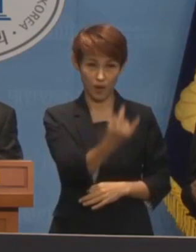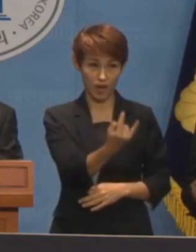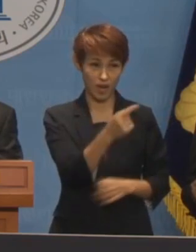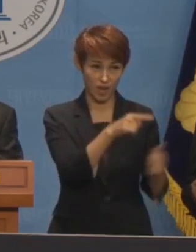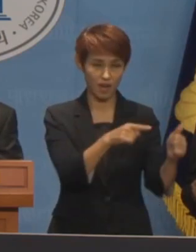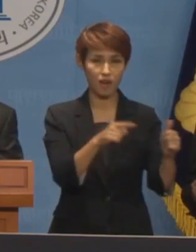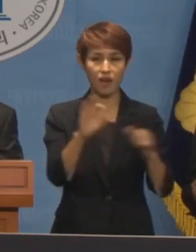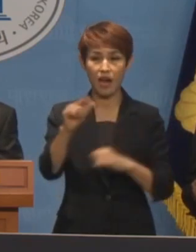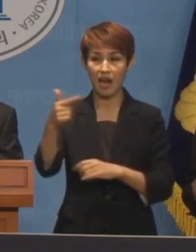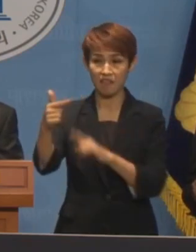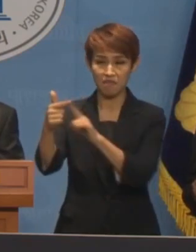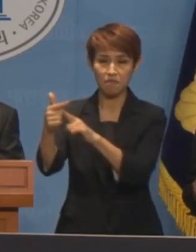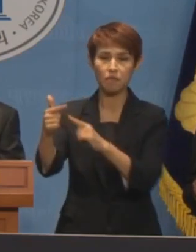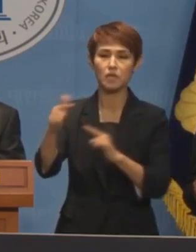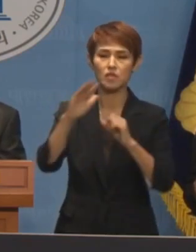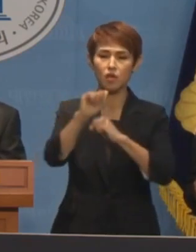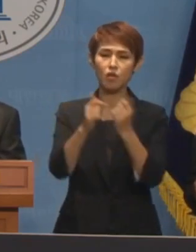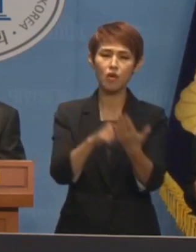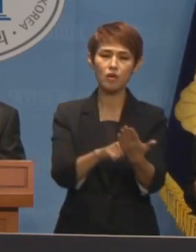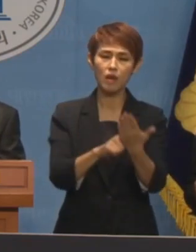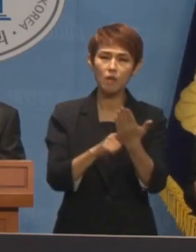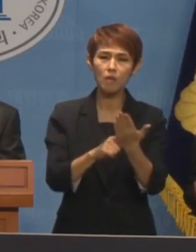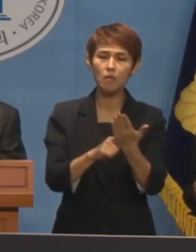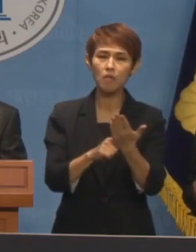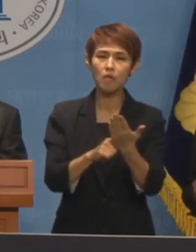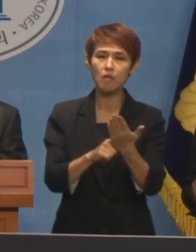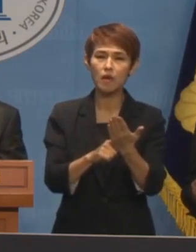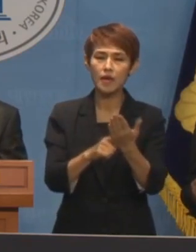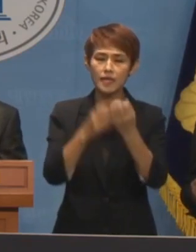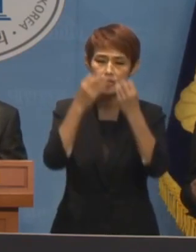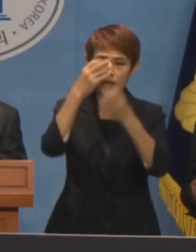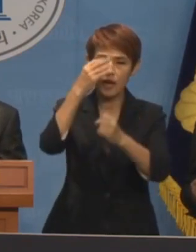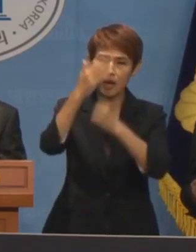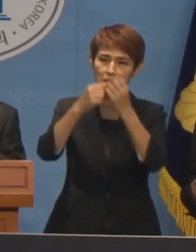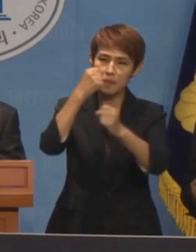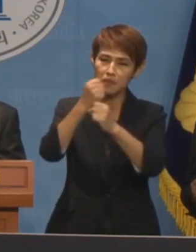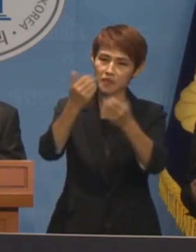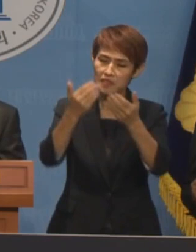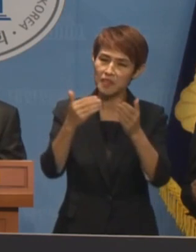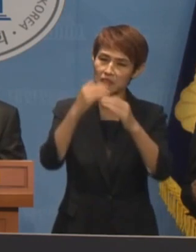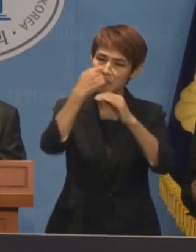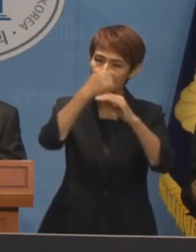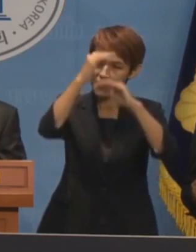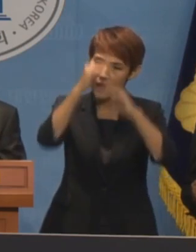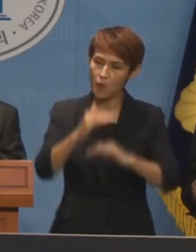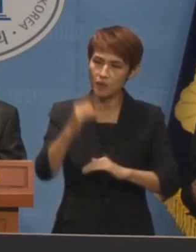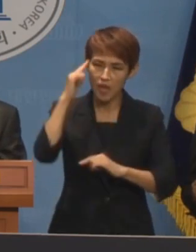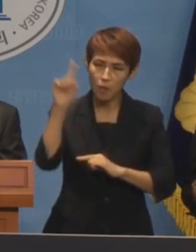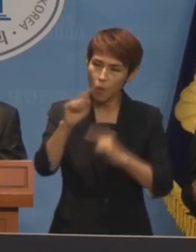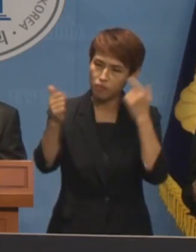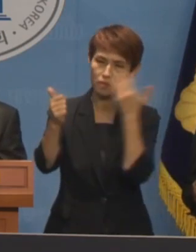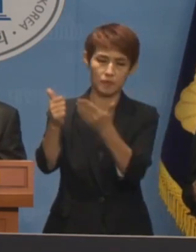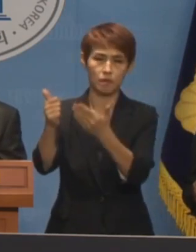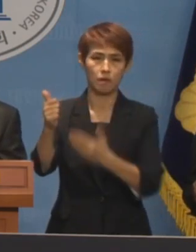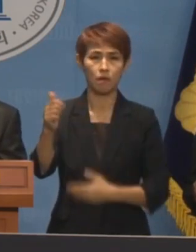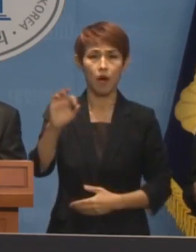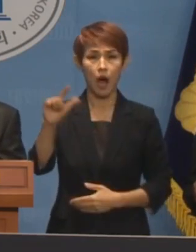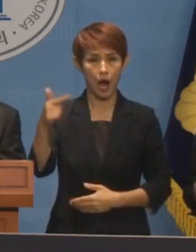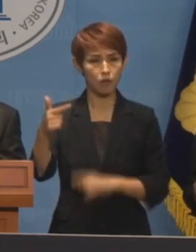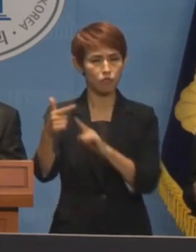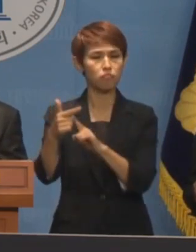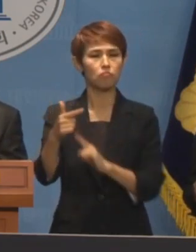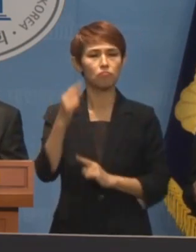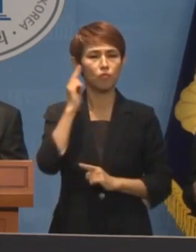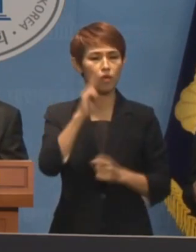후보자에게 성경에서 말하는 창조론을 어떻게 생각하느냐고 물었습니다. 안창호 후보자는 진화론도